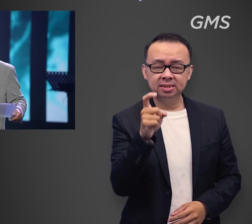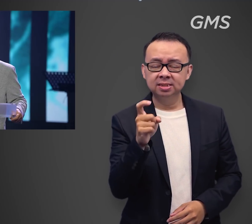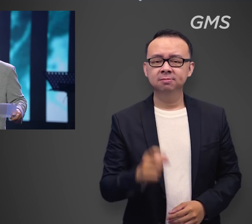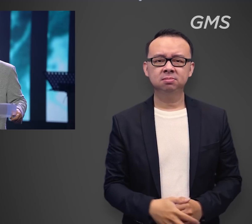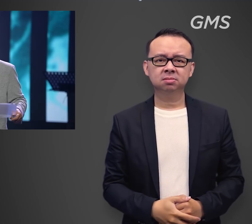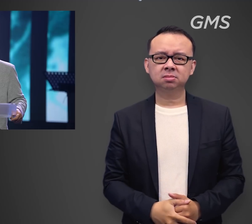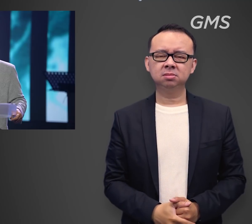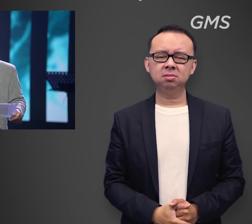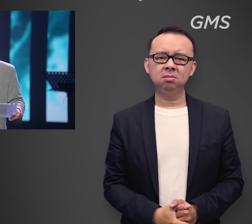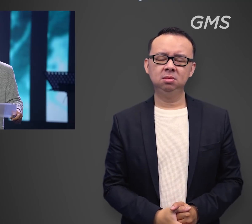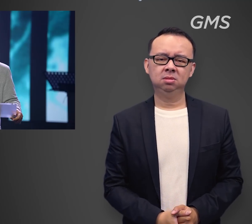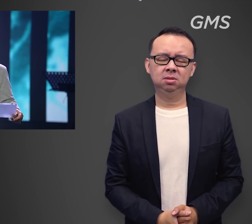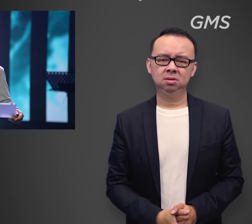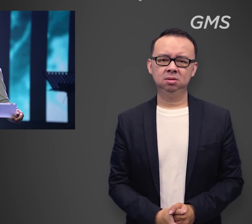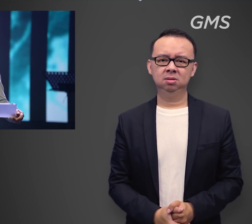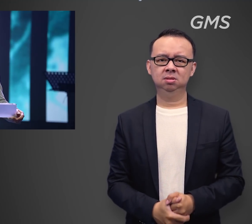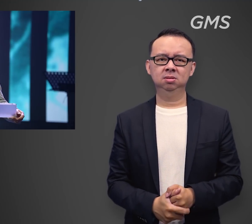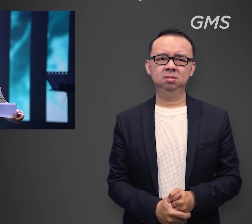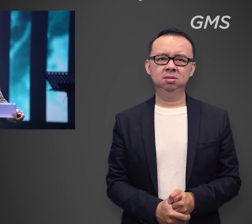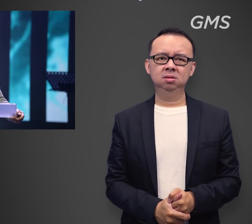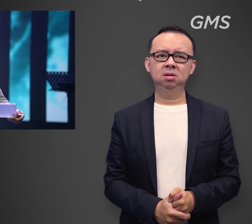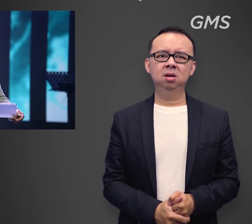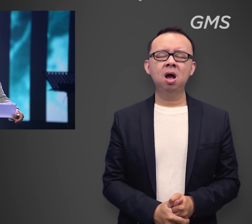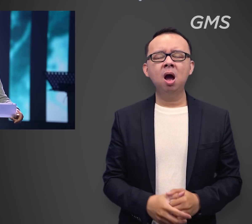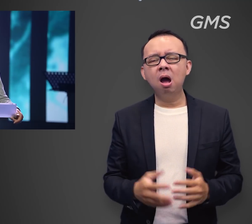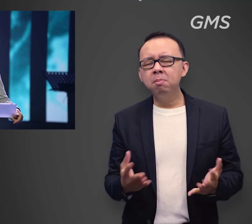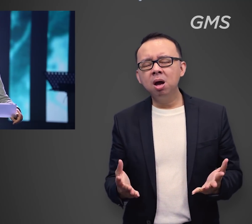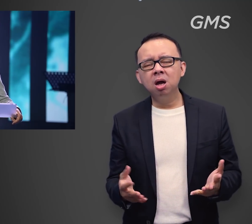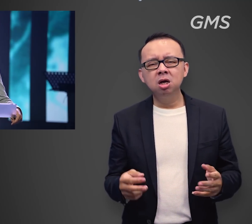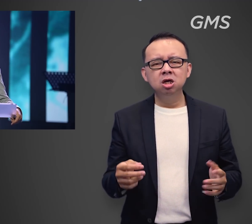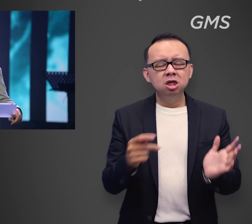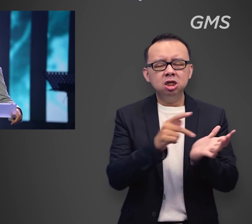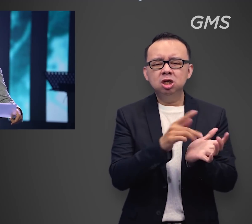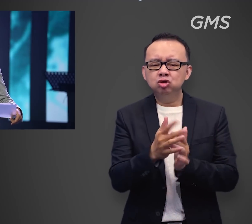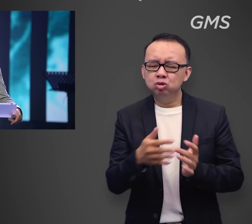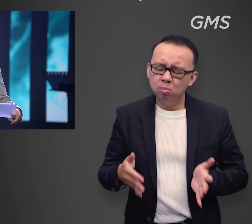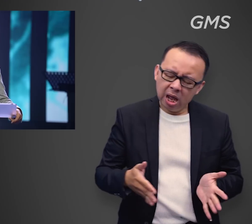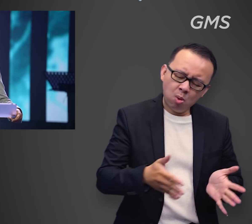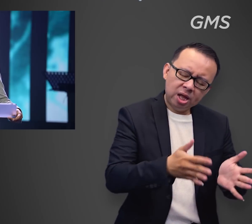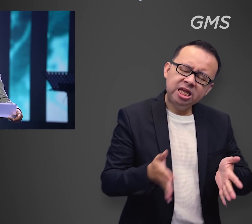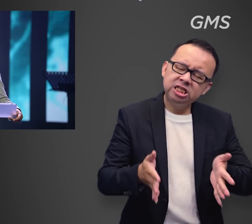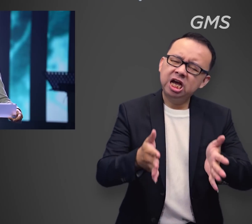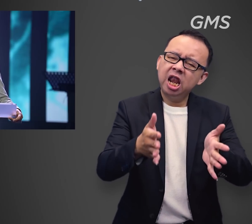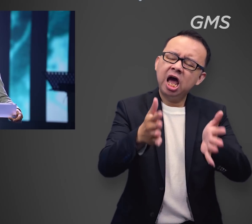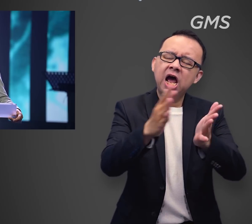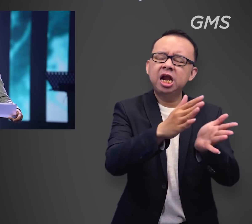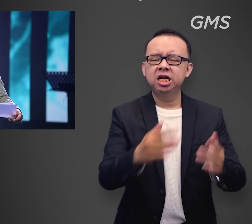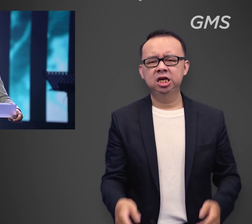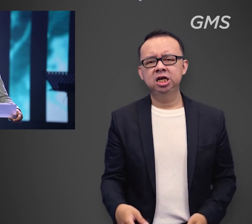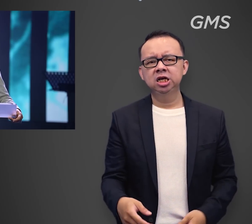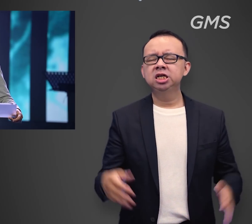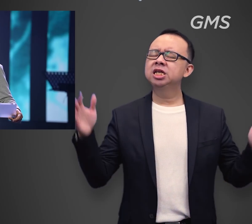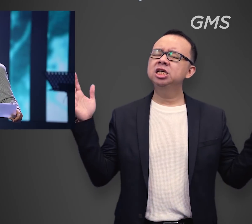harus melewati jalan Via Dolorosa adalah cuma sekedar dongeng biasa, dongeng sedih, dongeng mengharukan. Cuman